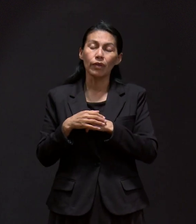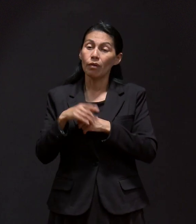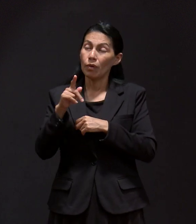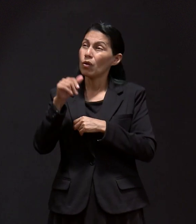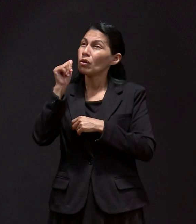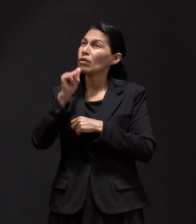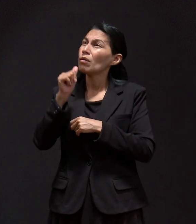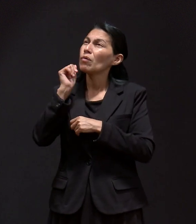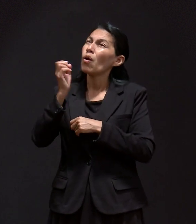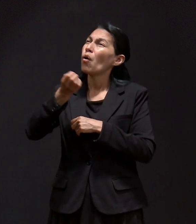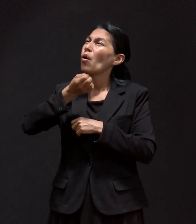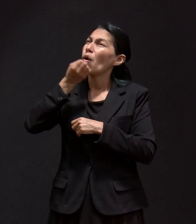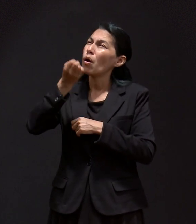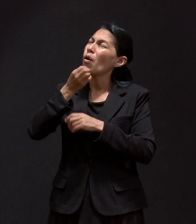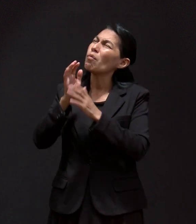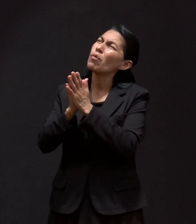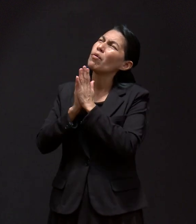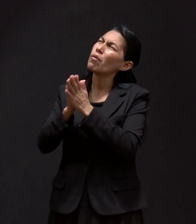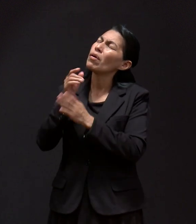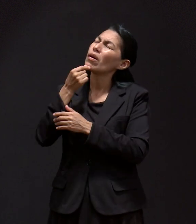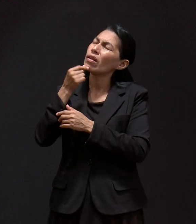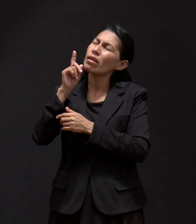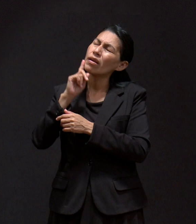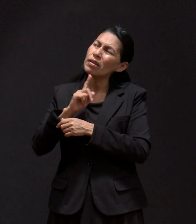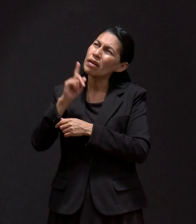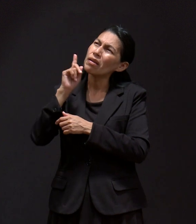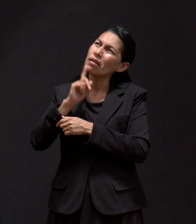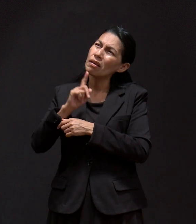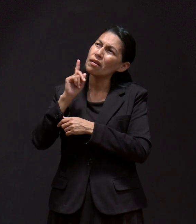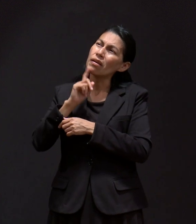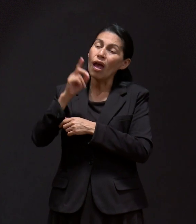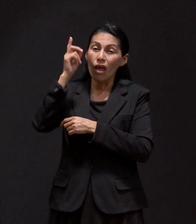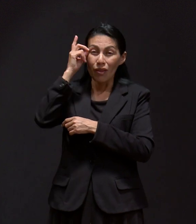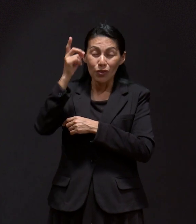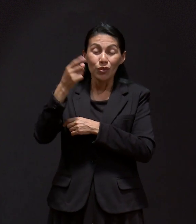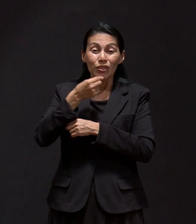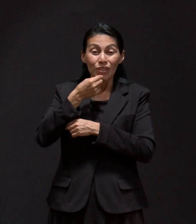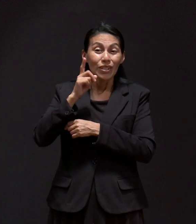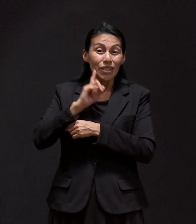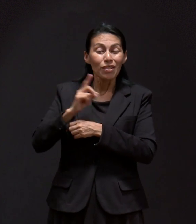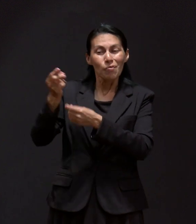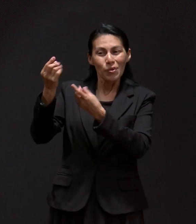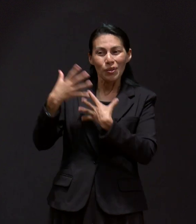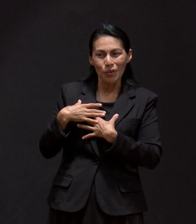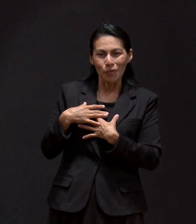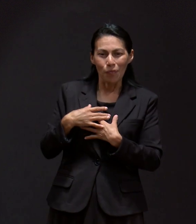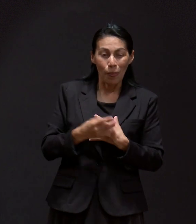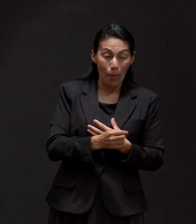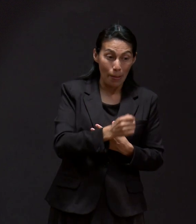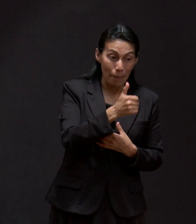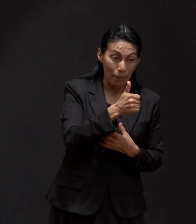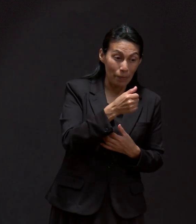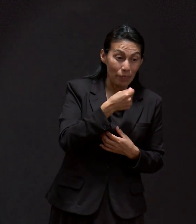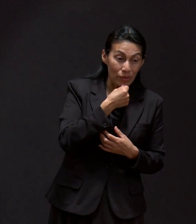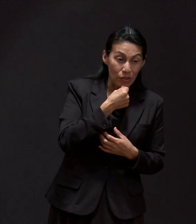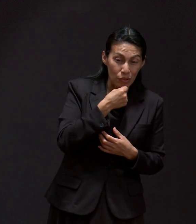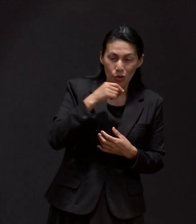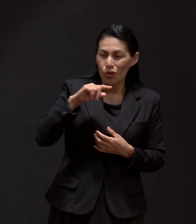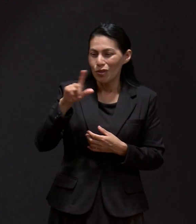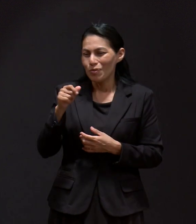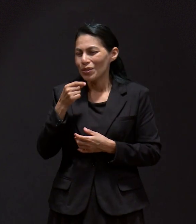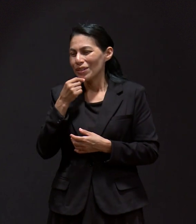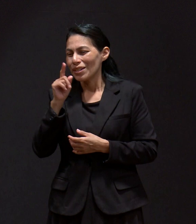siempre pastor siempre mi oración era una niña y dios me concedió mi hija un niño y una niña